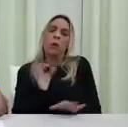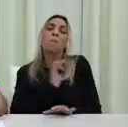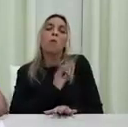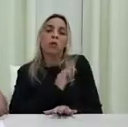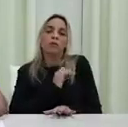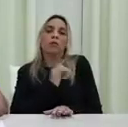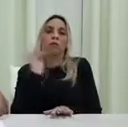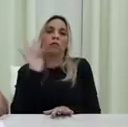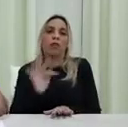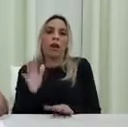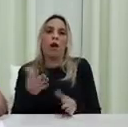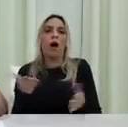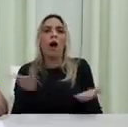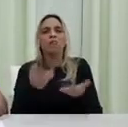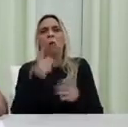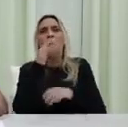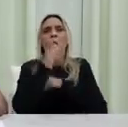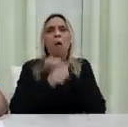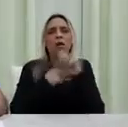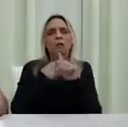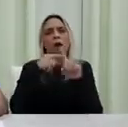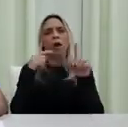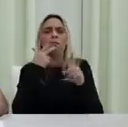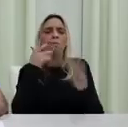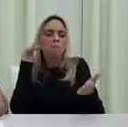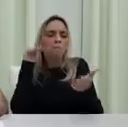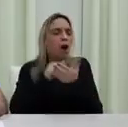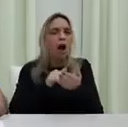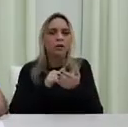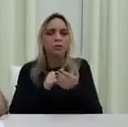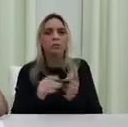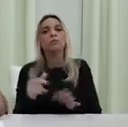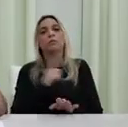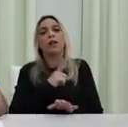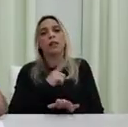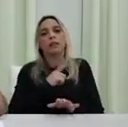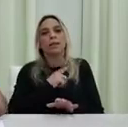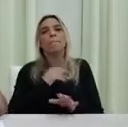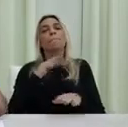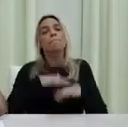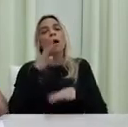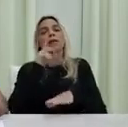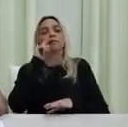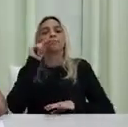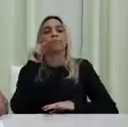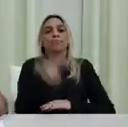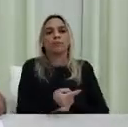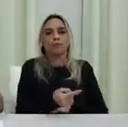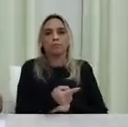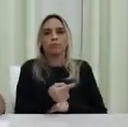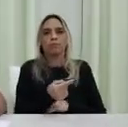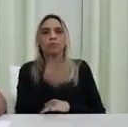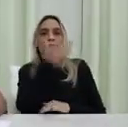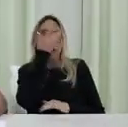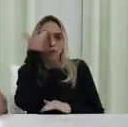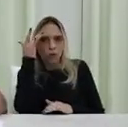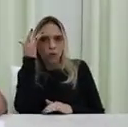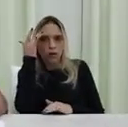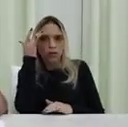Polícia Federal, até num prazo daqui 1 ano e meio no máximo, vai ter em seus quadros mais 1.000 profissionais para